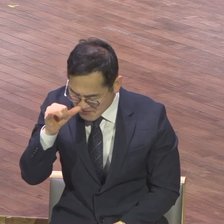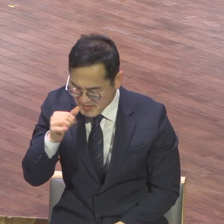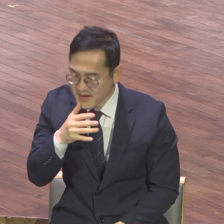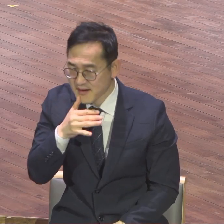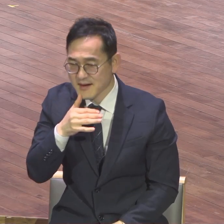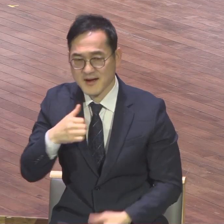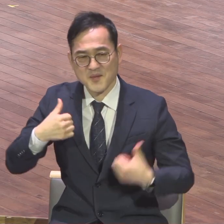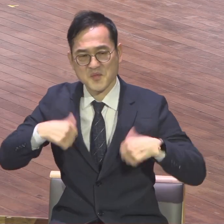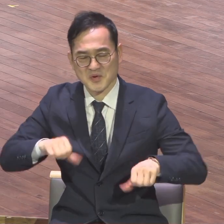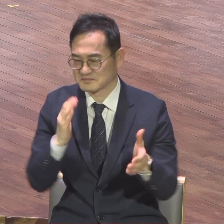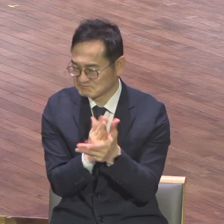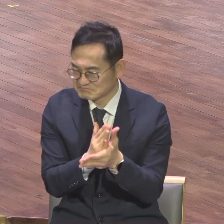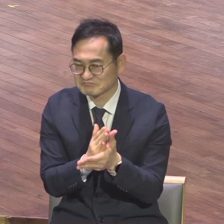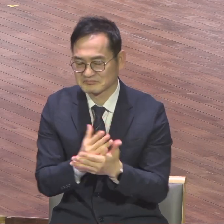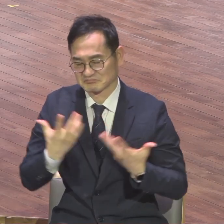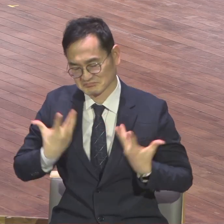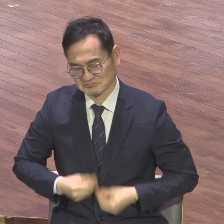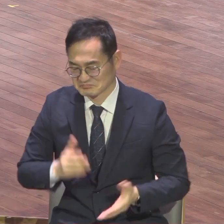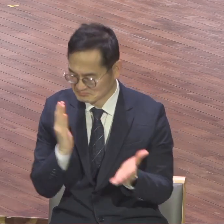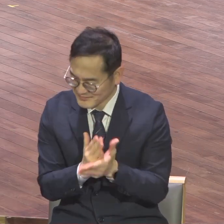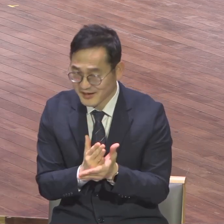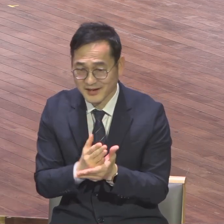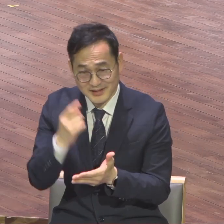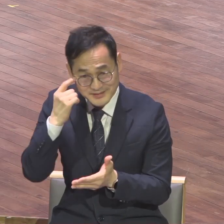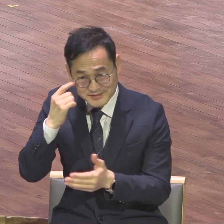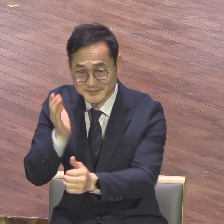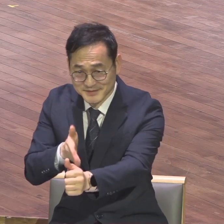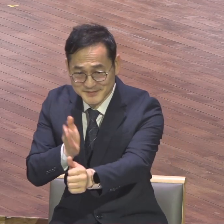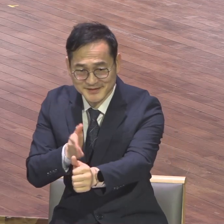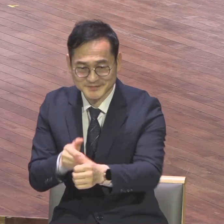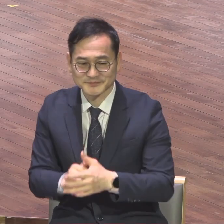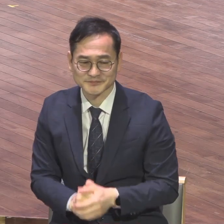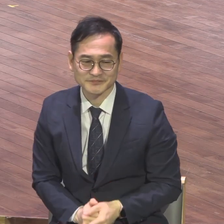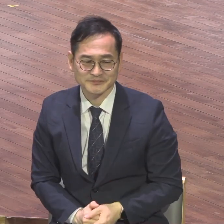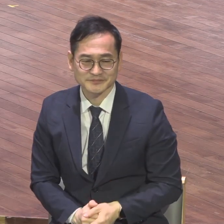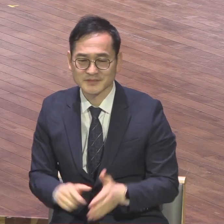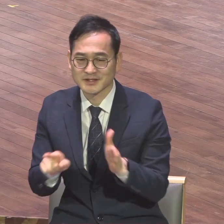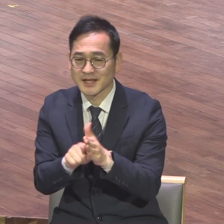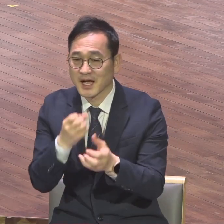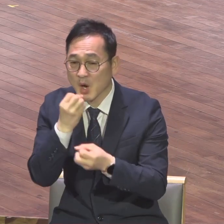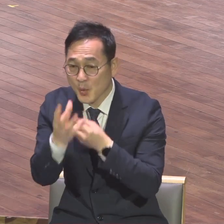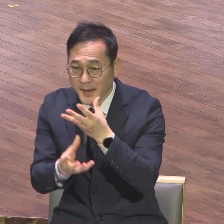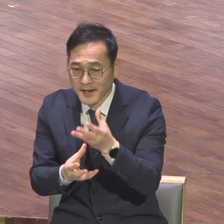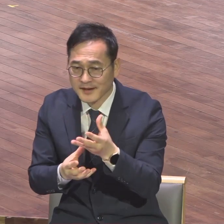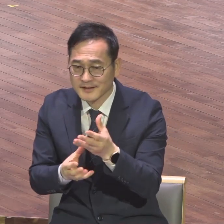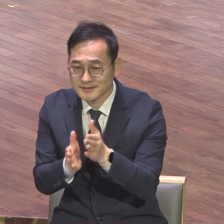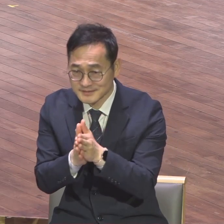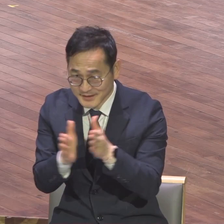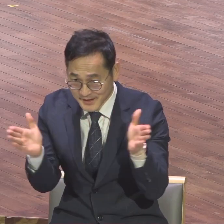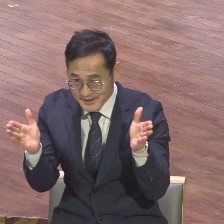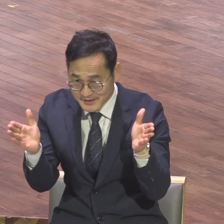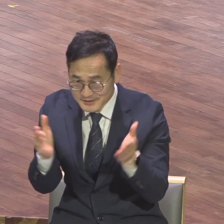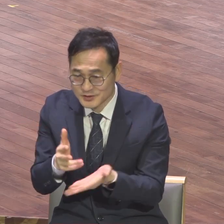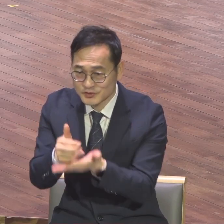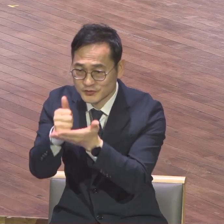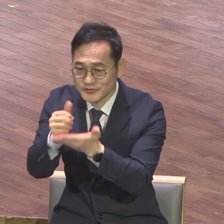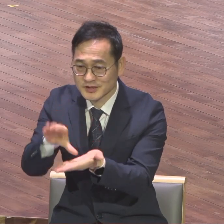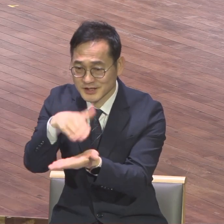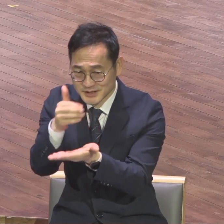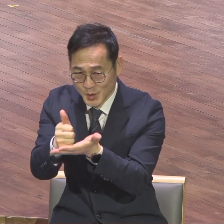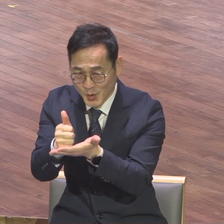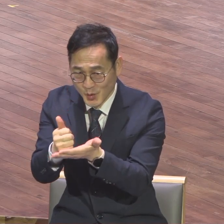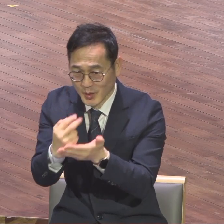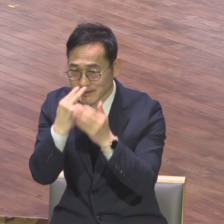말고 쉼 없는 한 주간 되기를 바랍니다. 신앙 고백합니다. 주는 그리스도시요